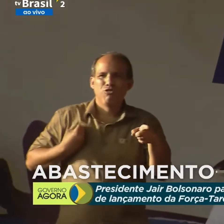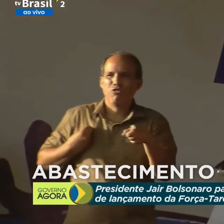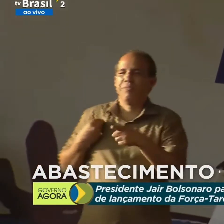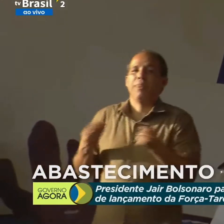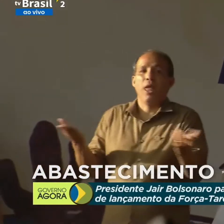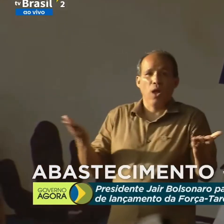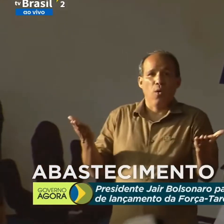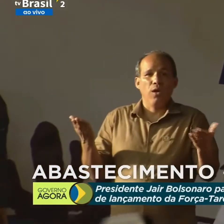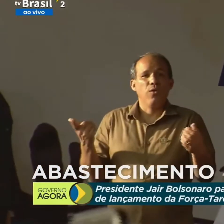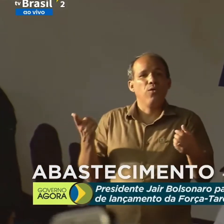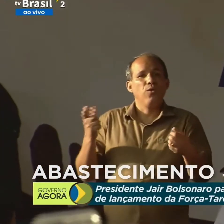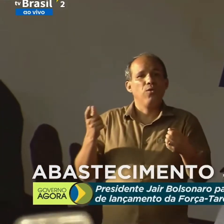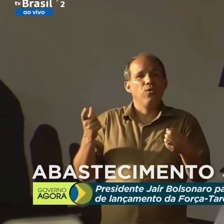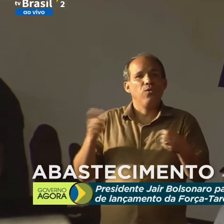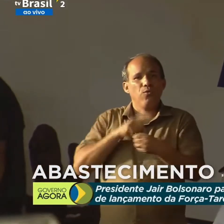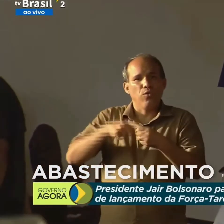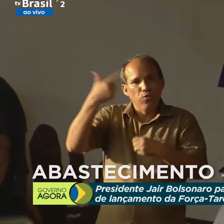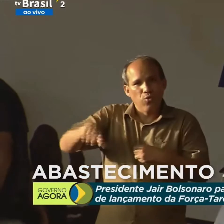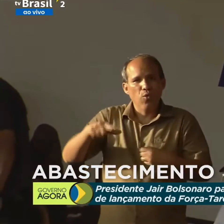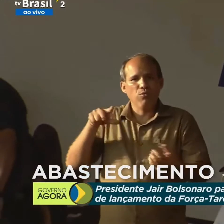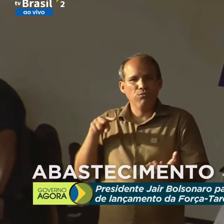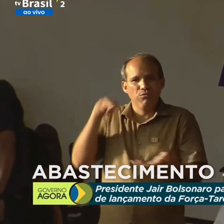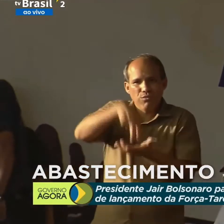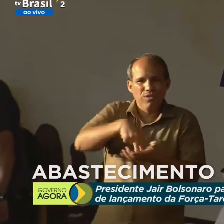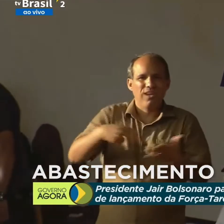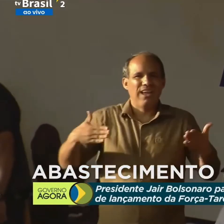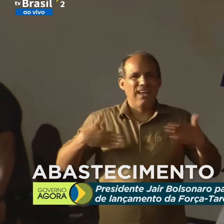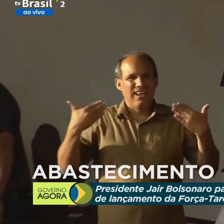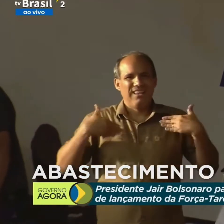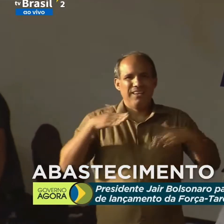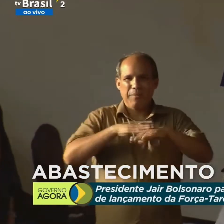Hoje aqui eu retorno com uma alegria muito grande.